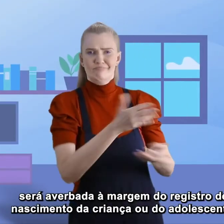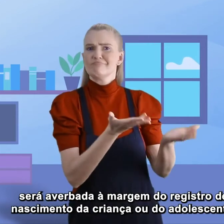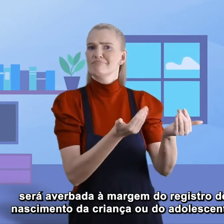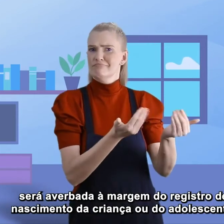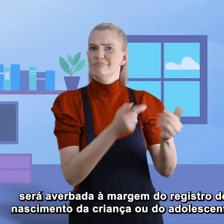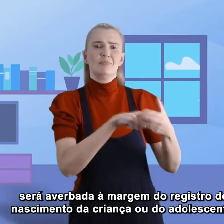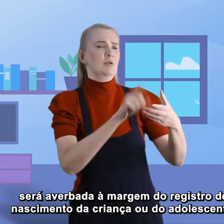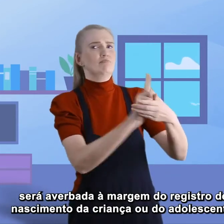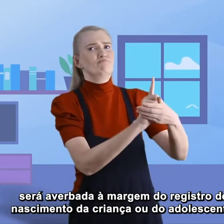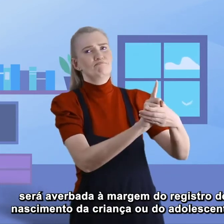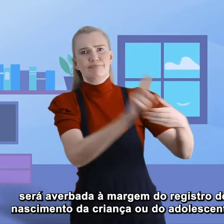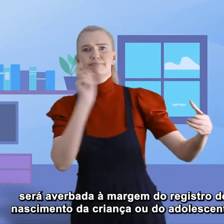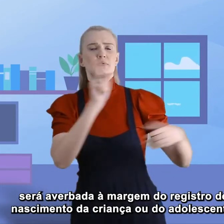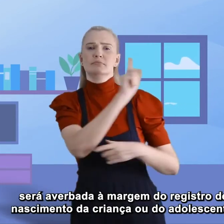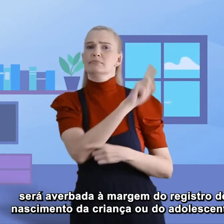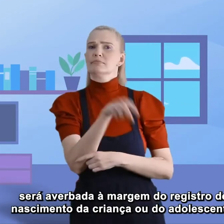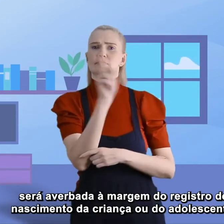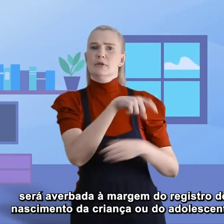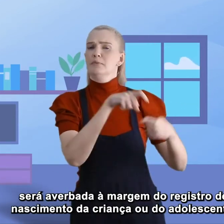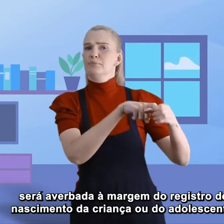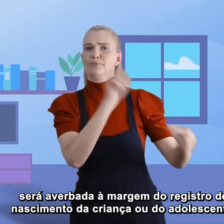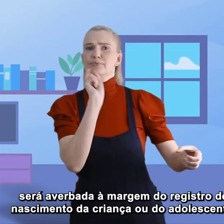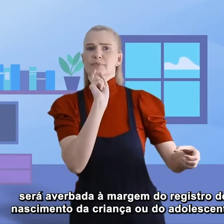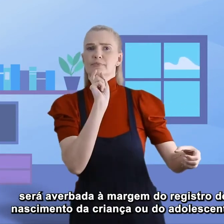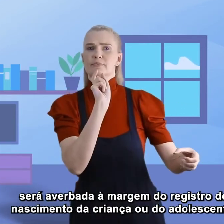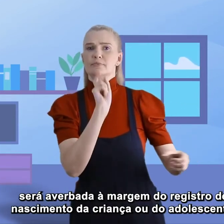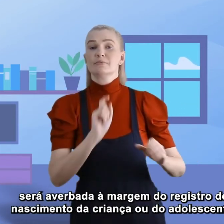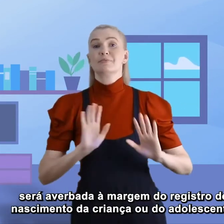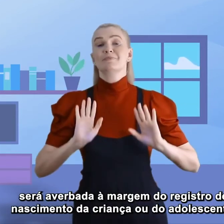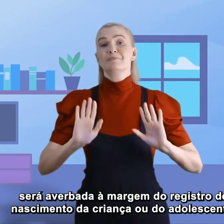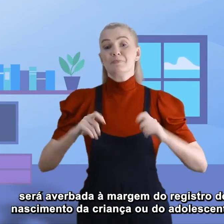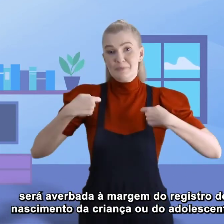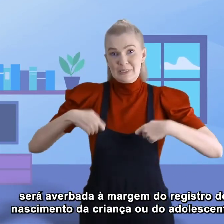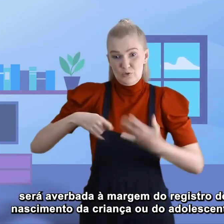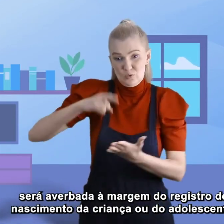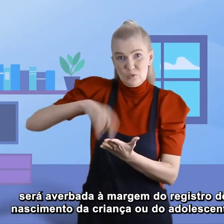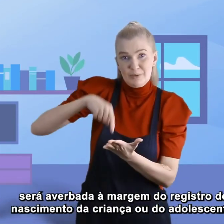será averbada à margem do registro de nascimento da criança ou do adolescente.